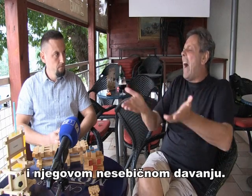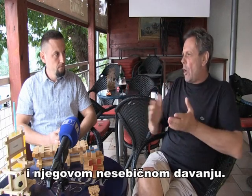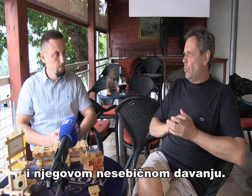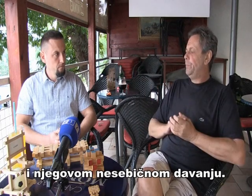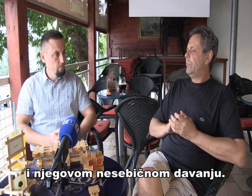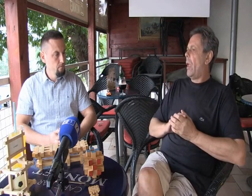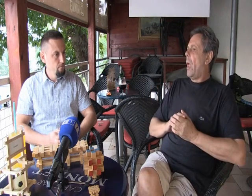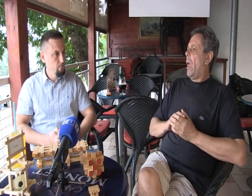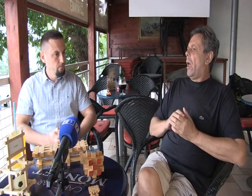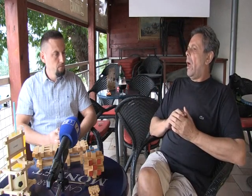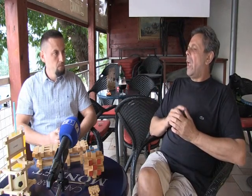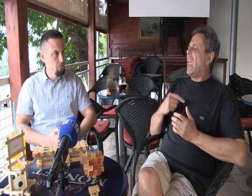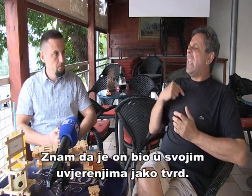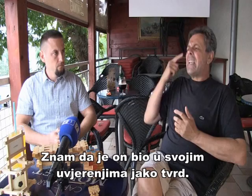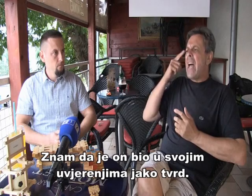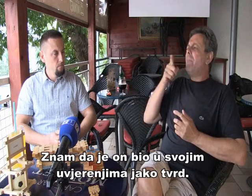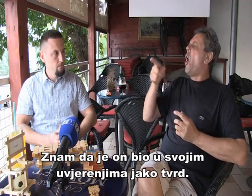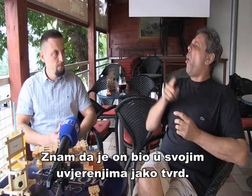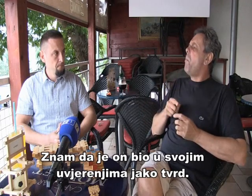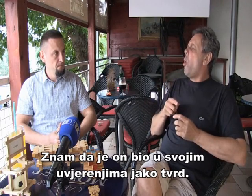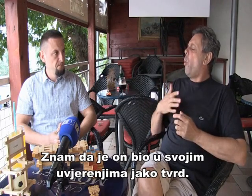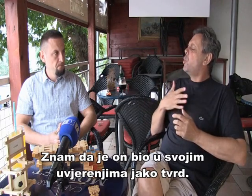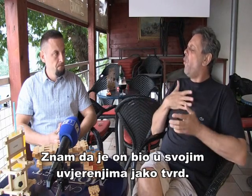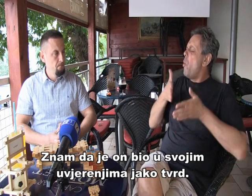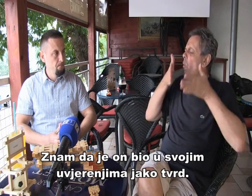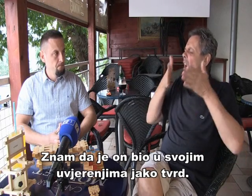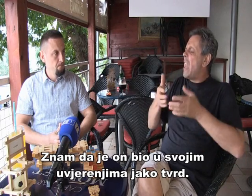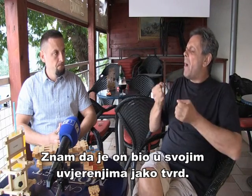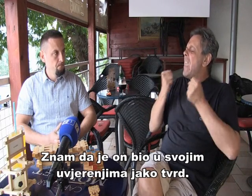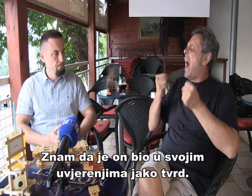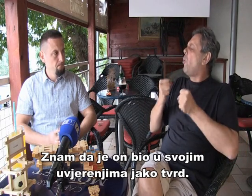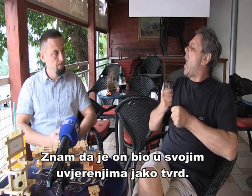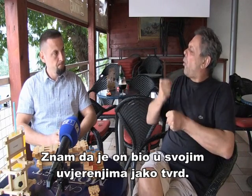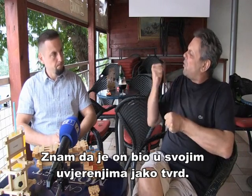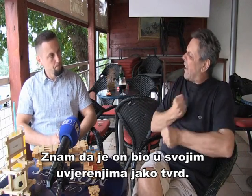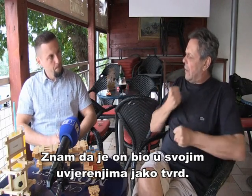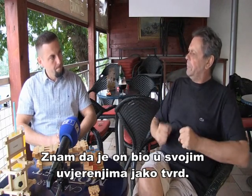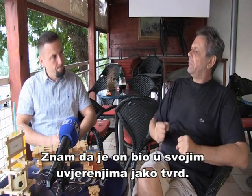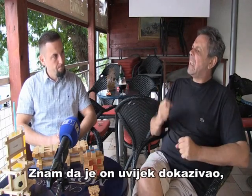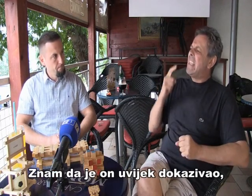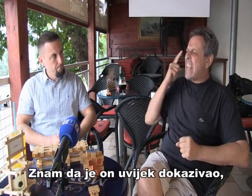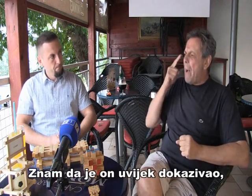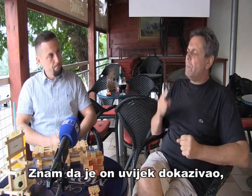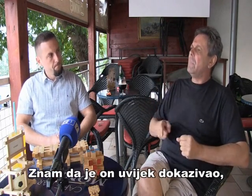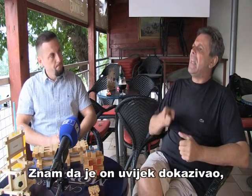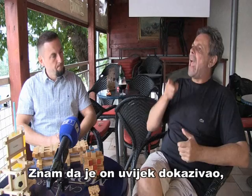davanju. Ja znam da je on bio u svojim uvjerenjima jako, jako tvrd. I znam da je